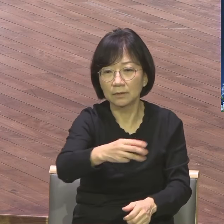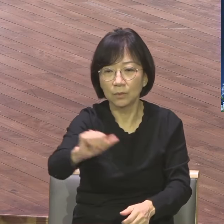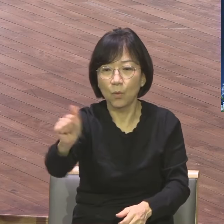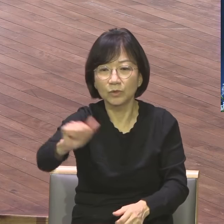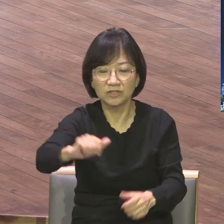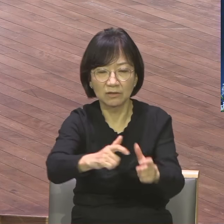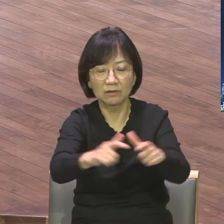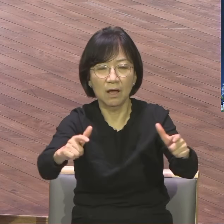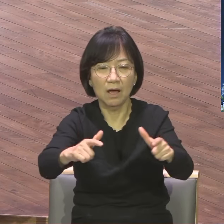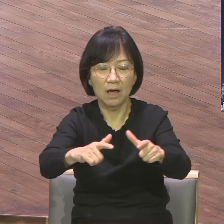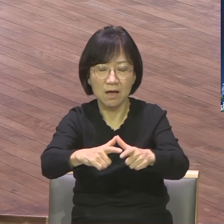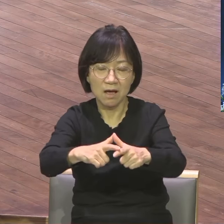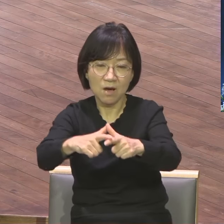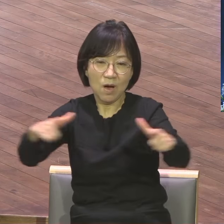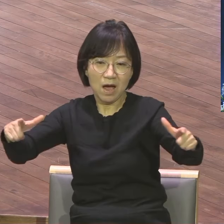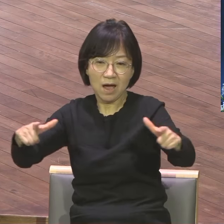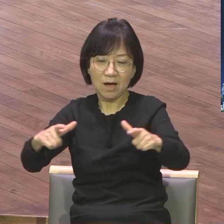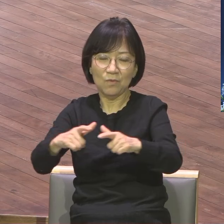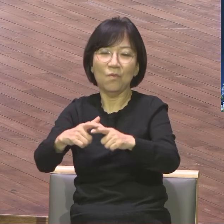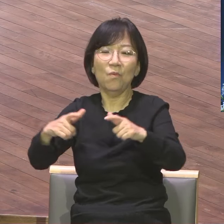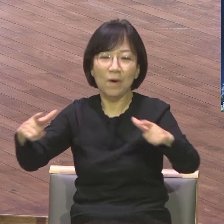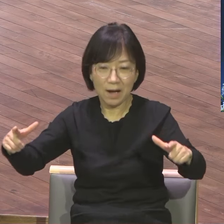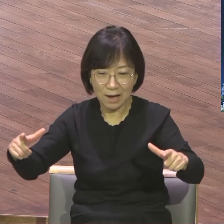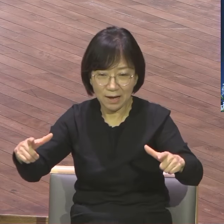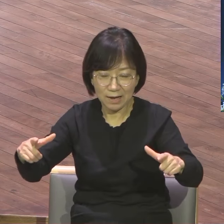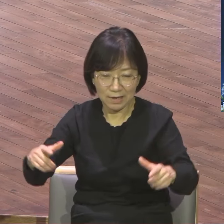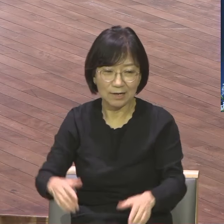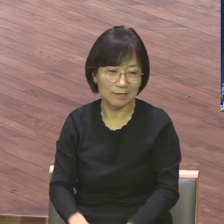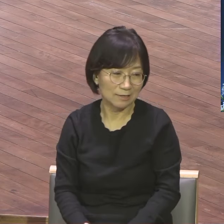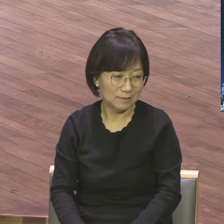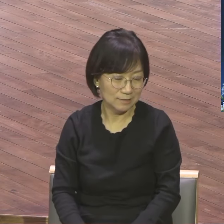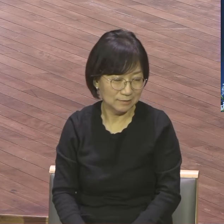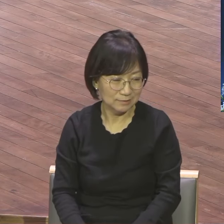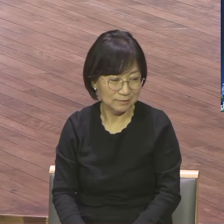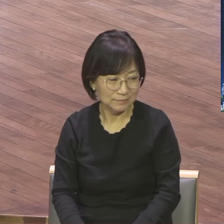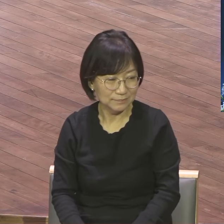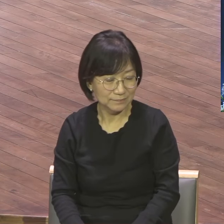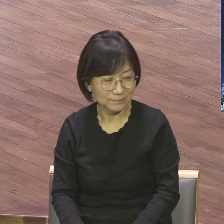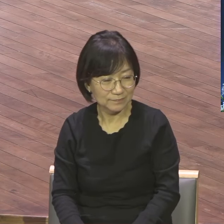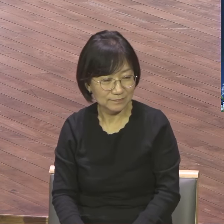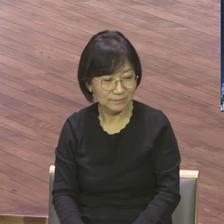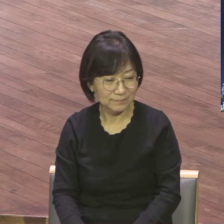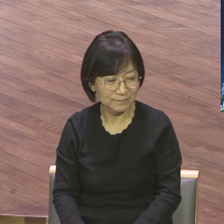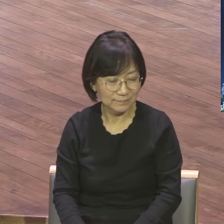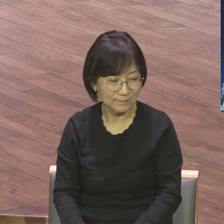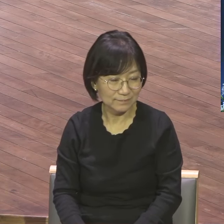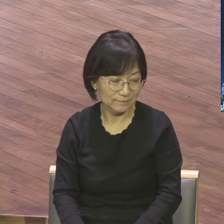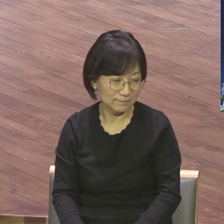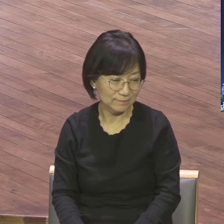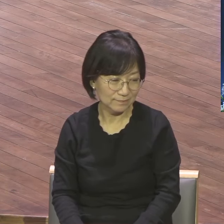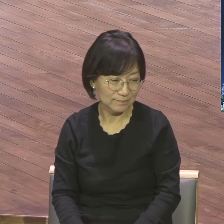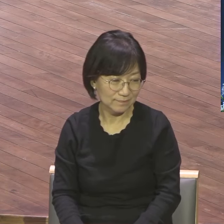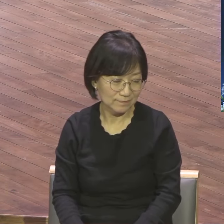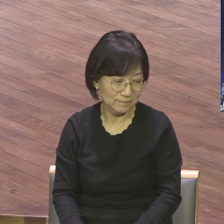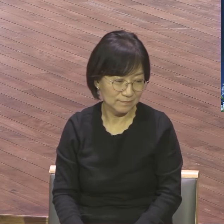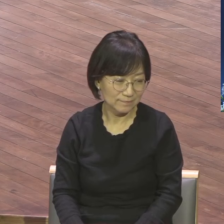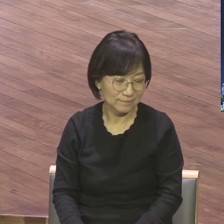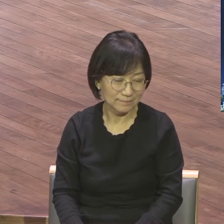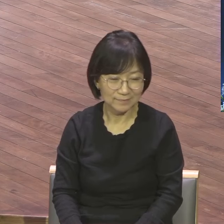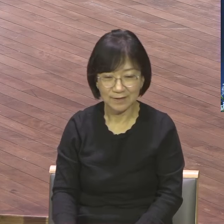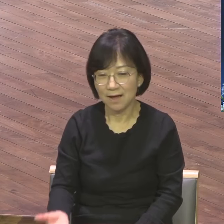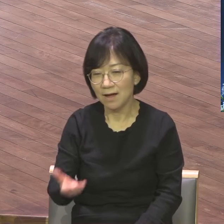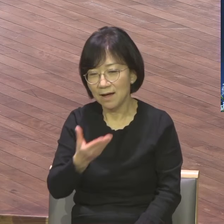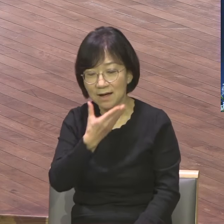부흥을 체험합니다. 성령의 역사가 바람처럼 불처럼 임합니다. 어느 정도로 폭발력 있게 복음운동이